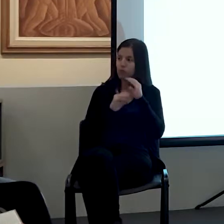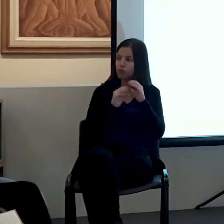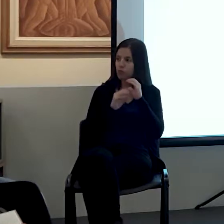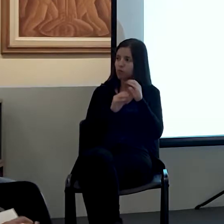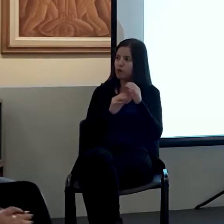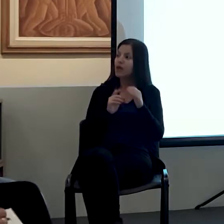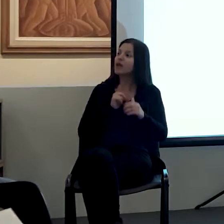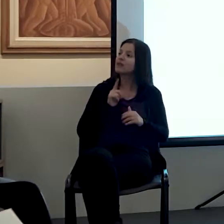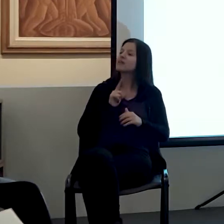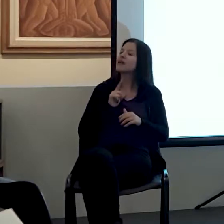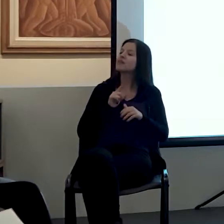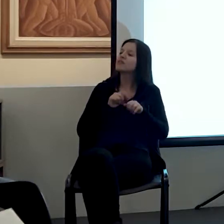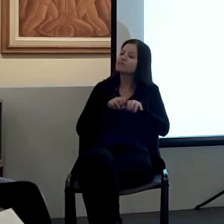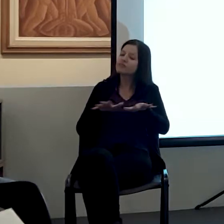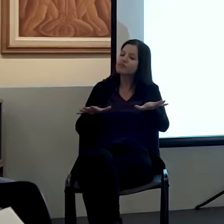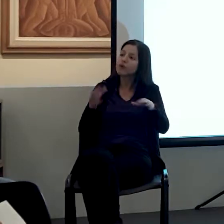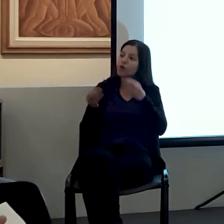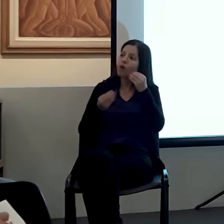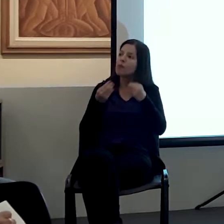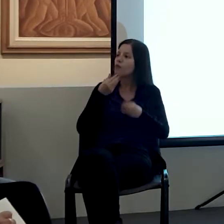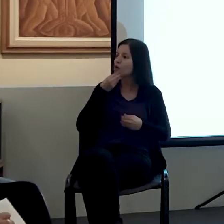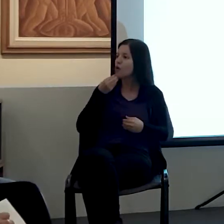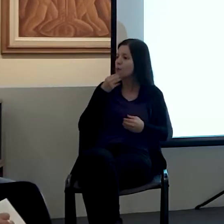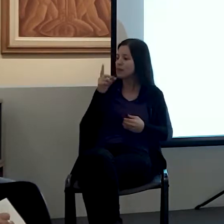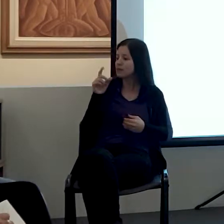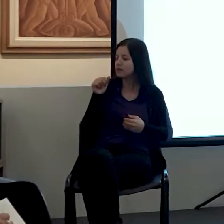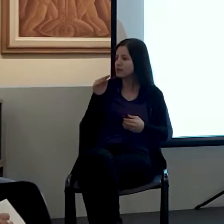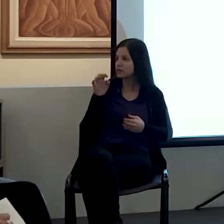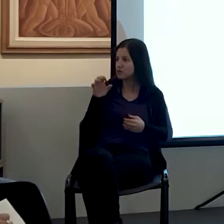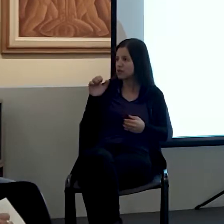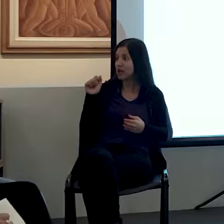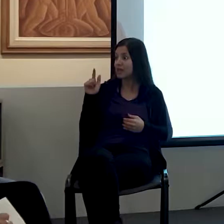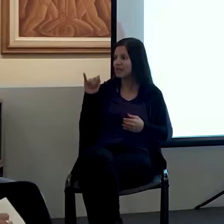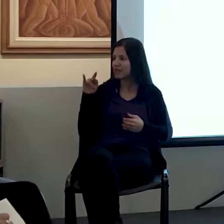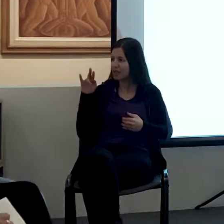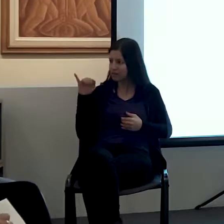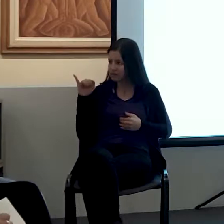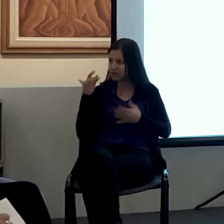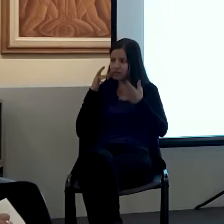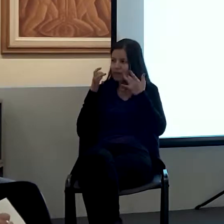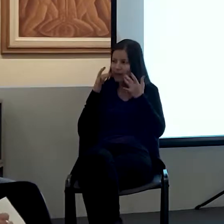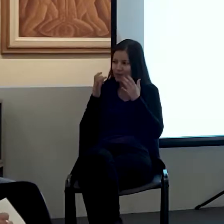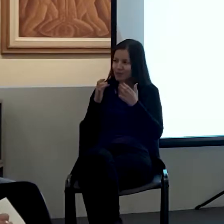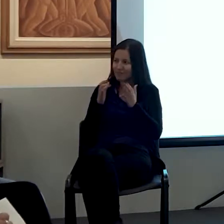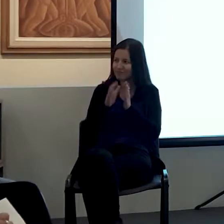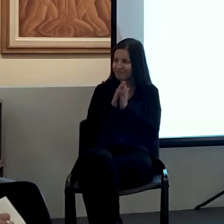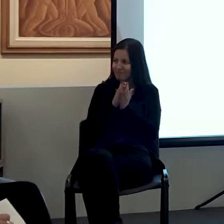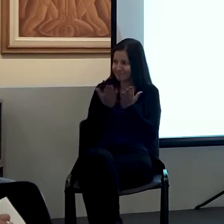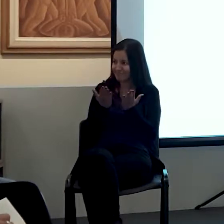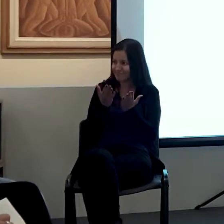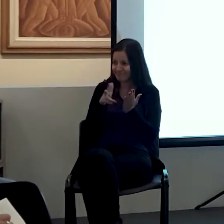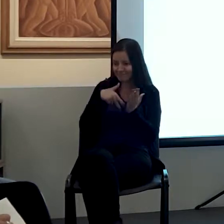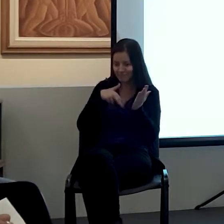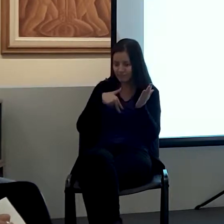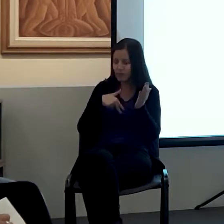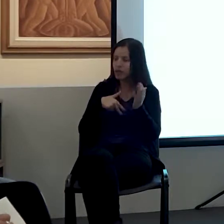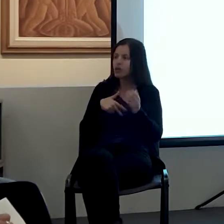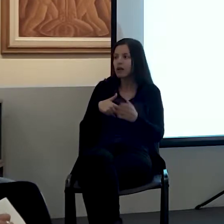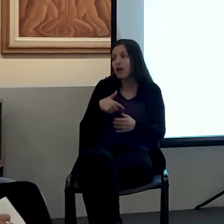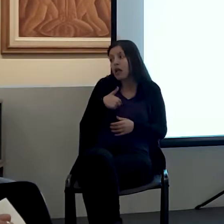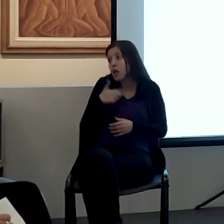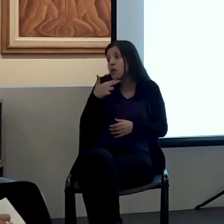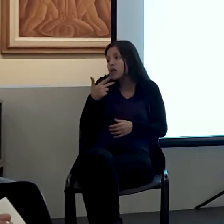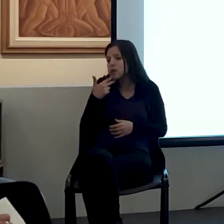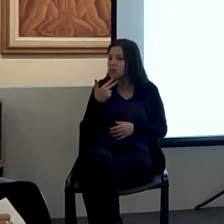Comédia do Dante Alighieri, não por nenhuma edição da Bíblia popular. Só estou dando exemplo da língua porque esse é o mais